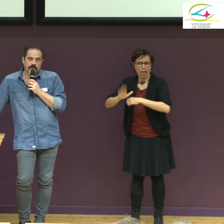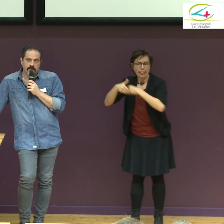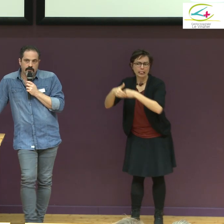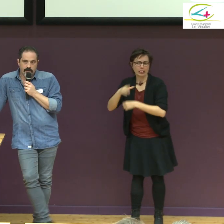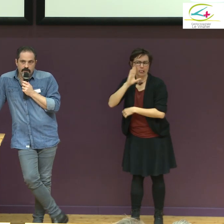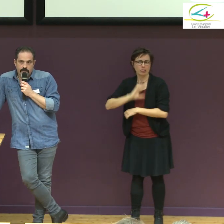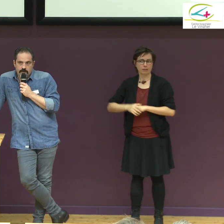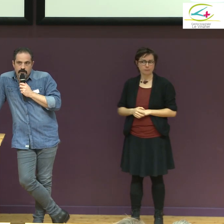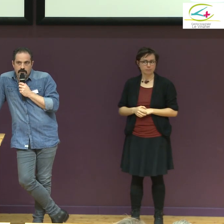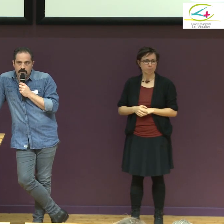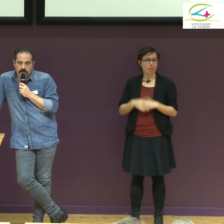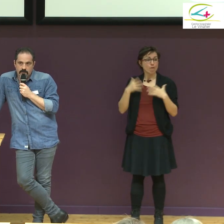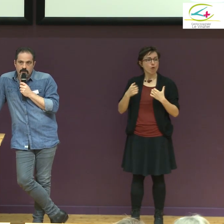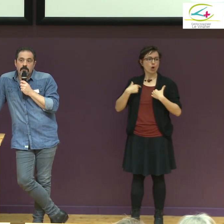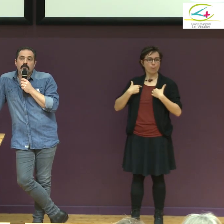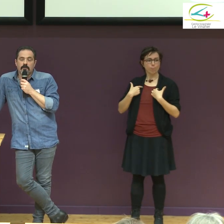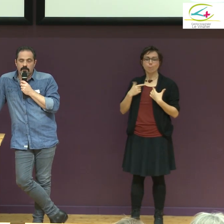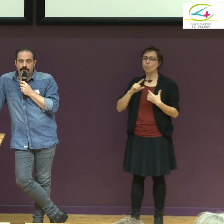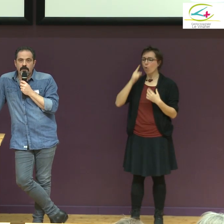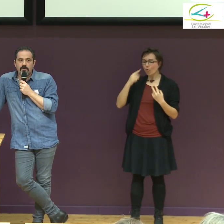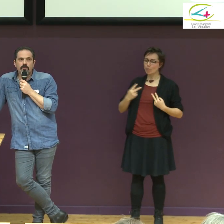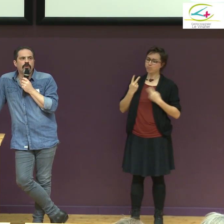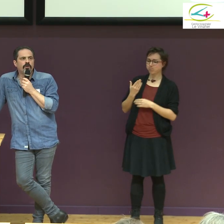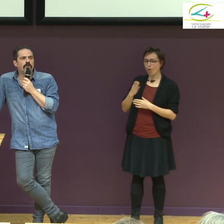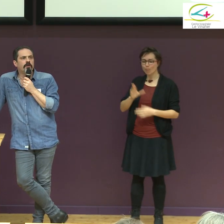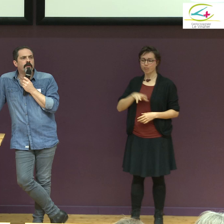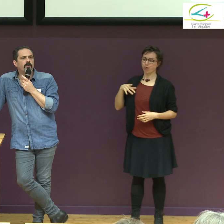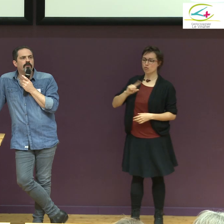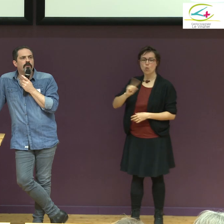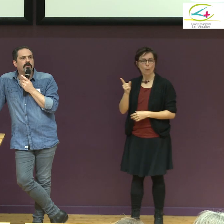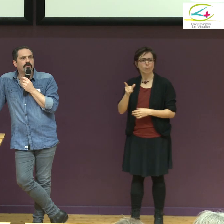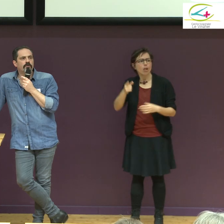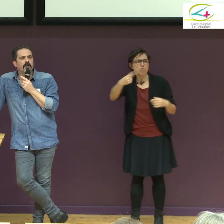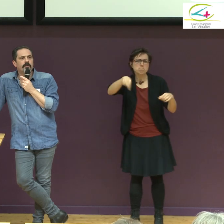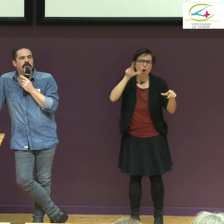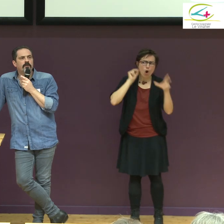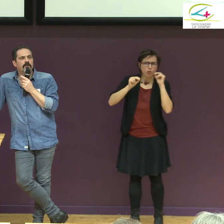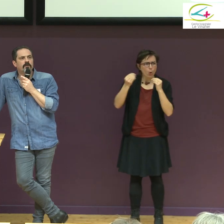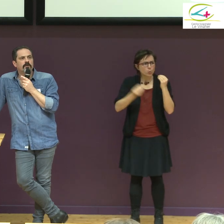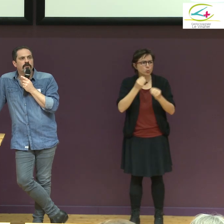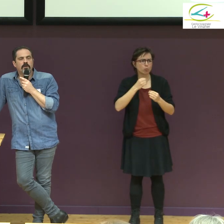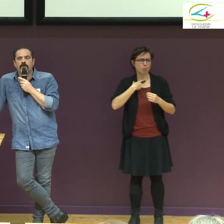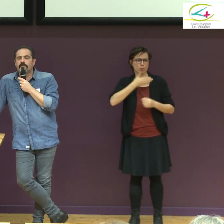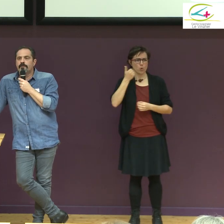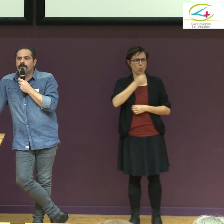pour être mis en valeur, quoi que ce soit. Tout le monde entend les réponses ? Ou il faut qu'on les appelle ?